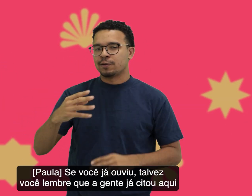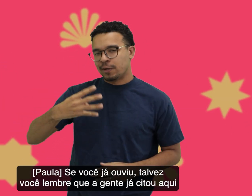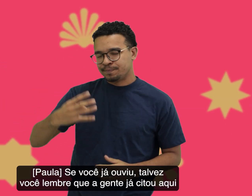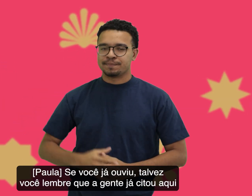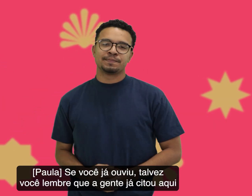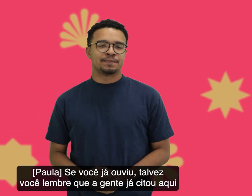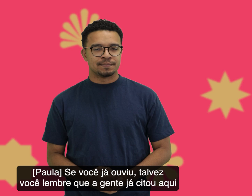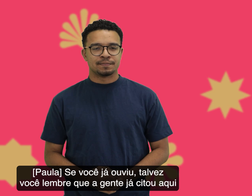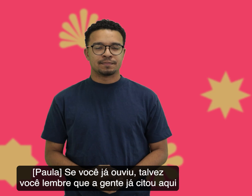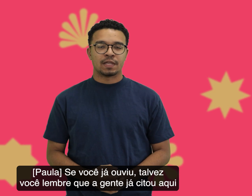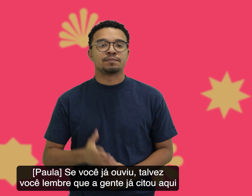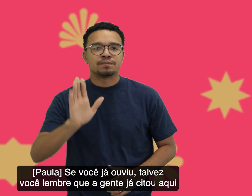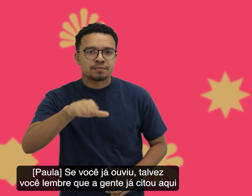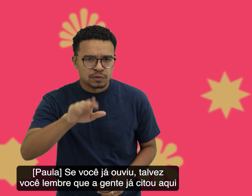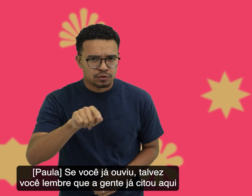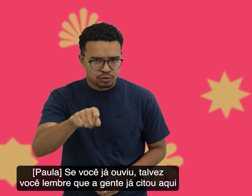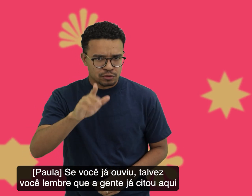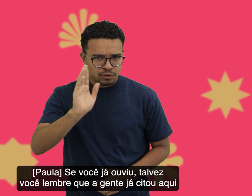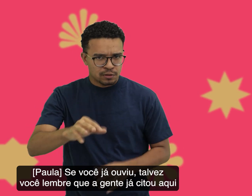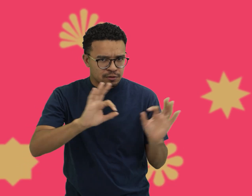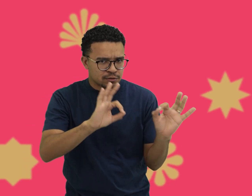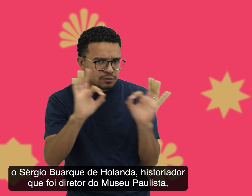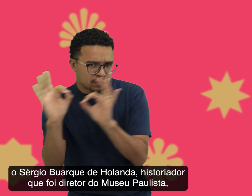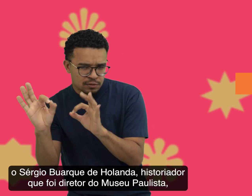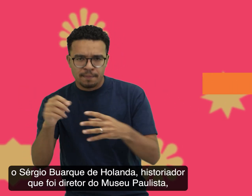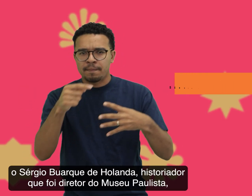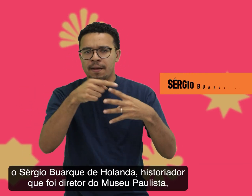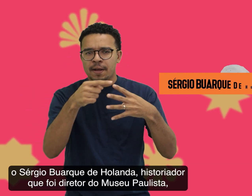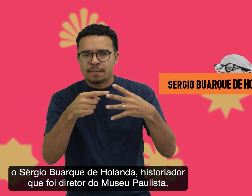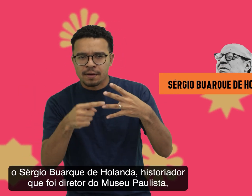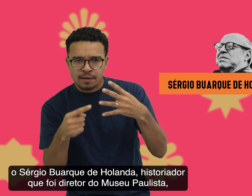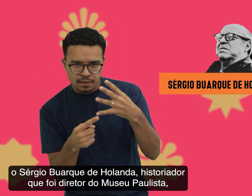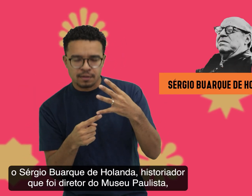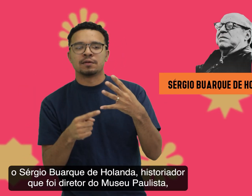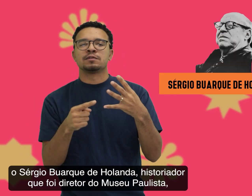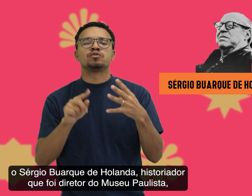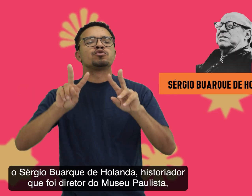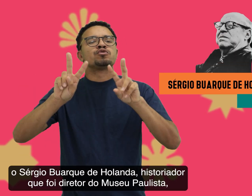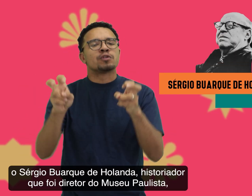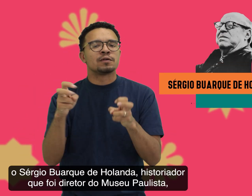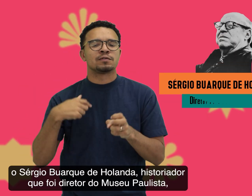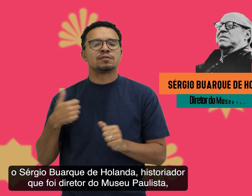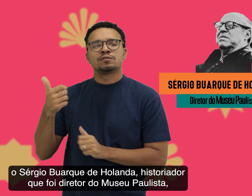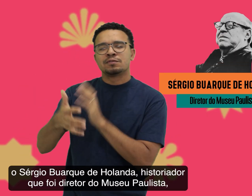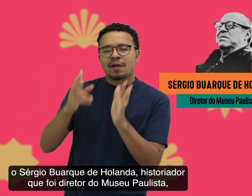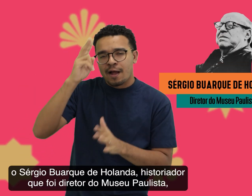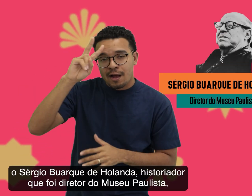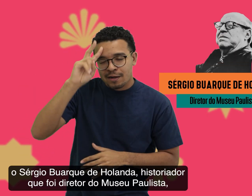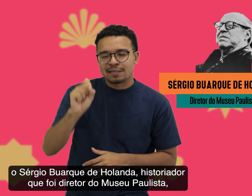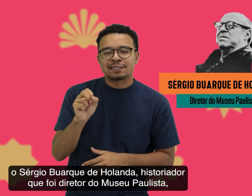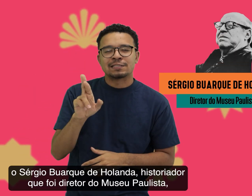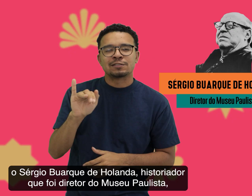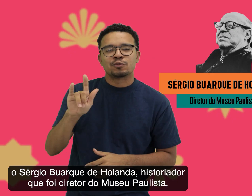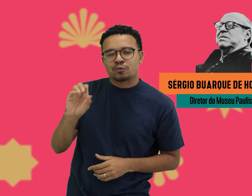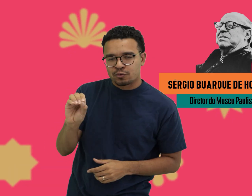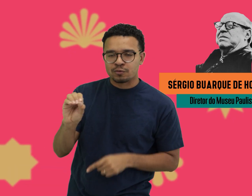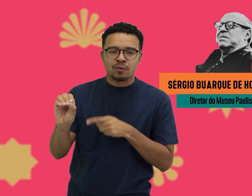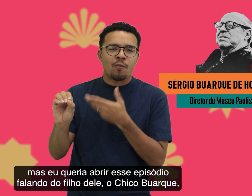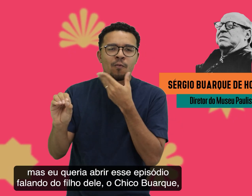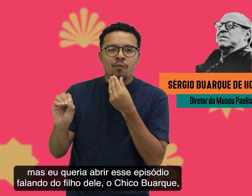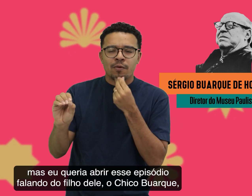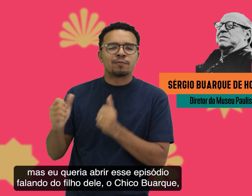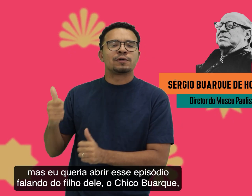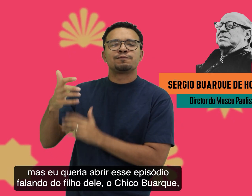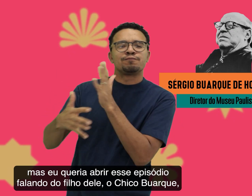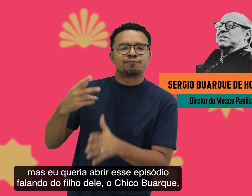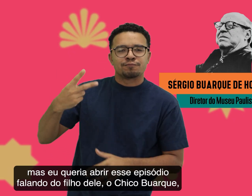Se você já ouviu, talvez você lembre que a gente já citou aqui o Sérgio Buarque de Holanda, historiador que foi diretor do Museu